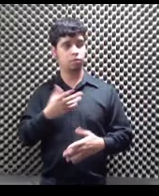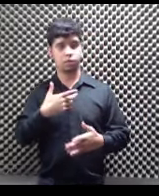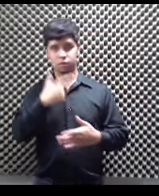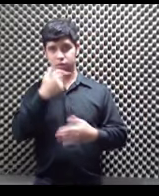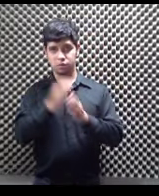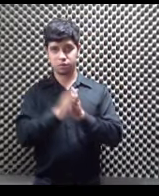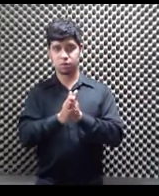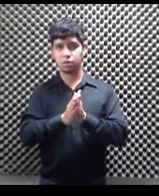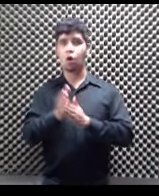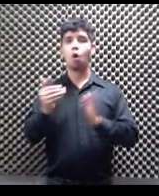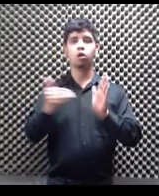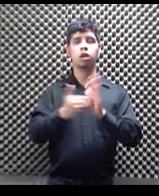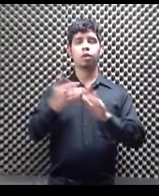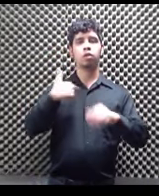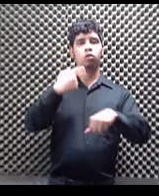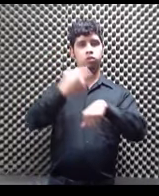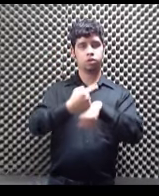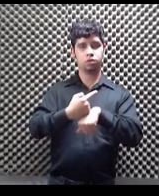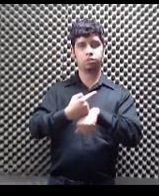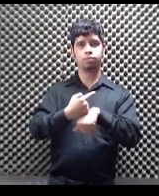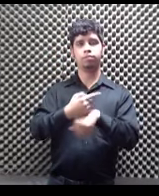Esto me gusta. Mira, vamos a repetir otra vez la fecha.